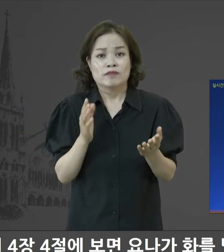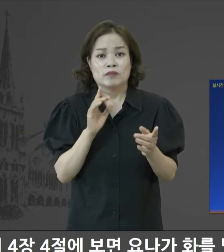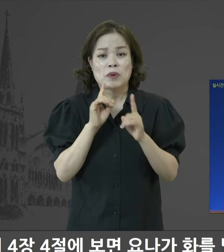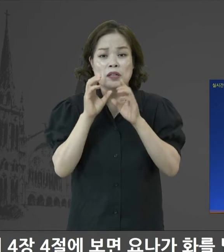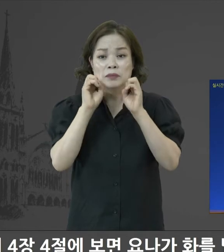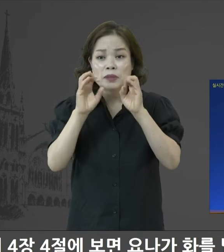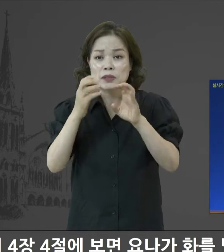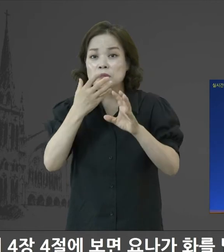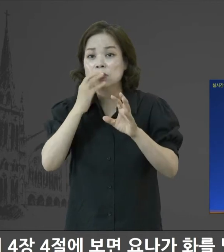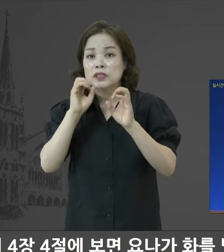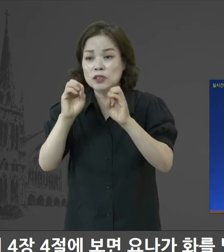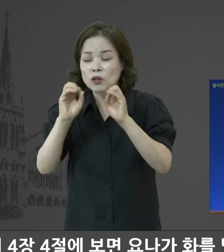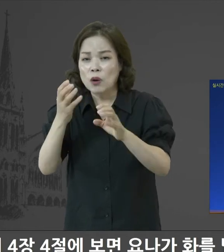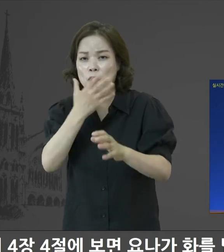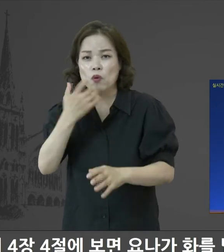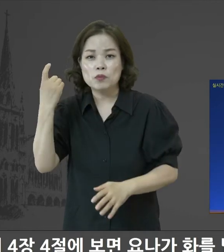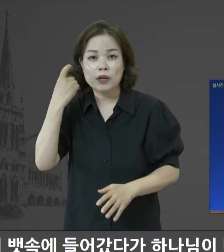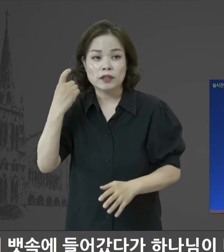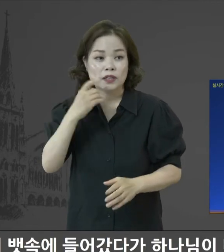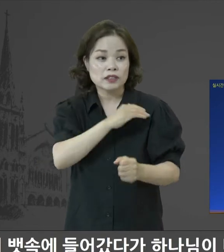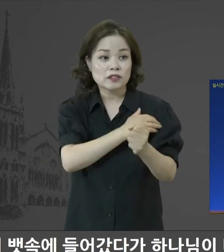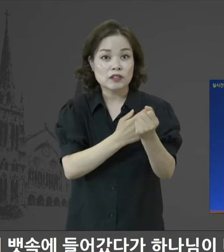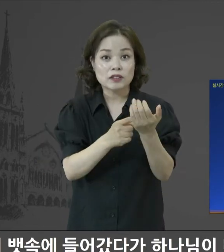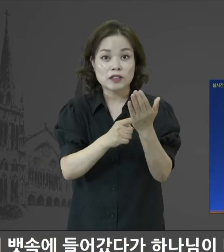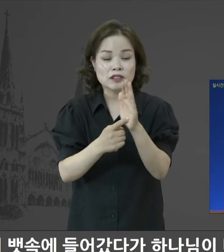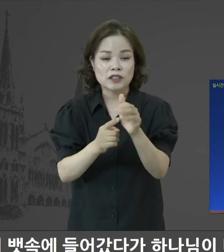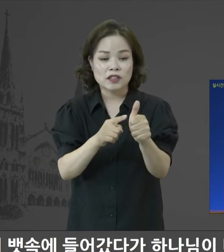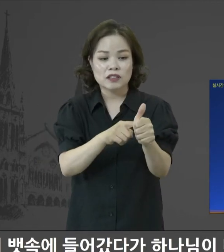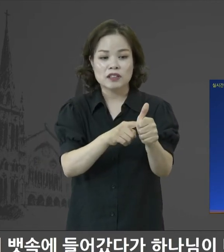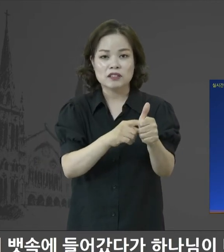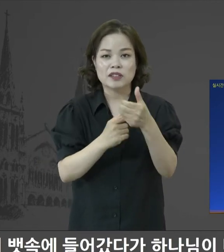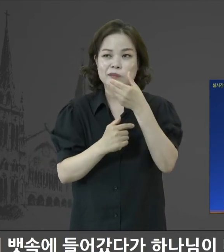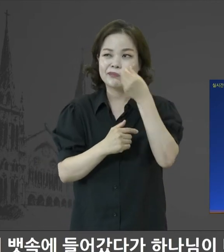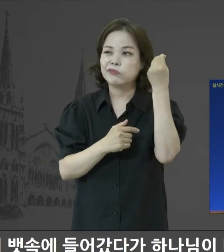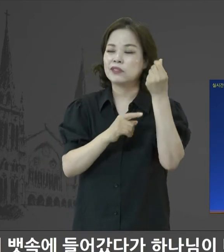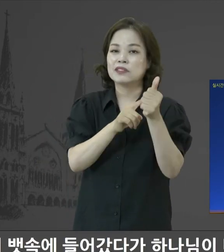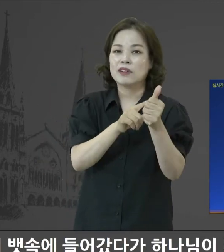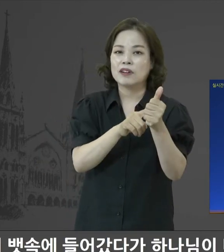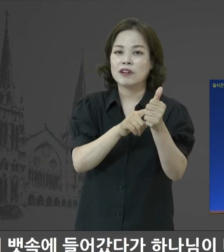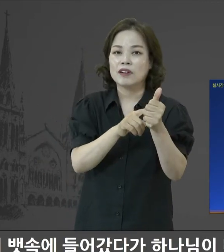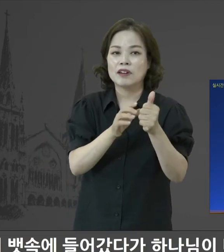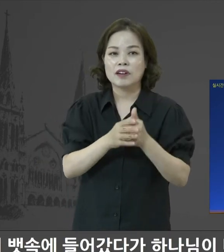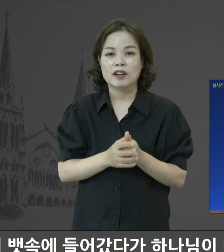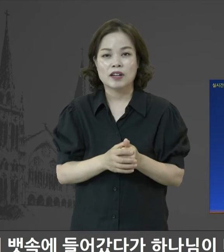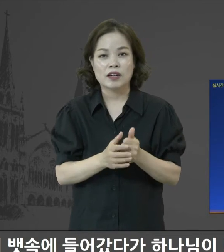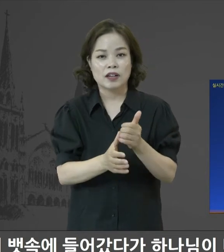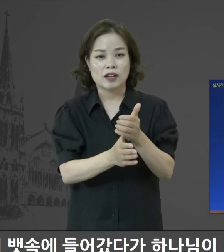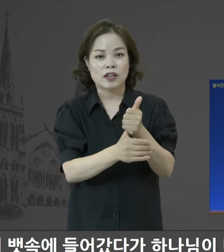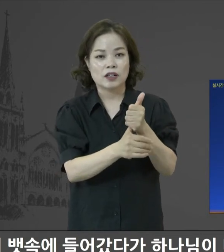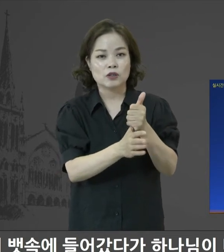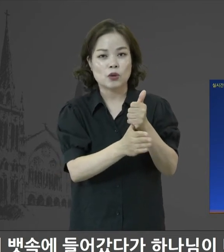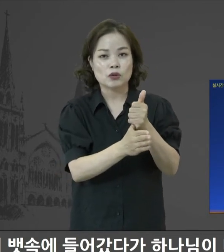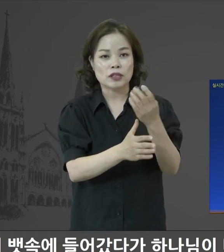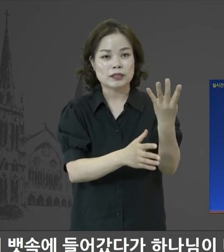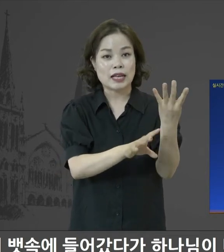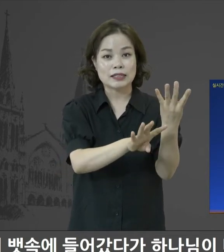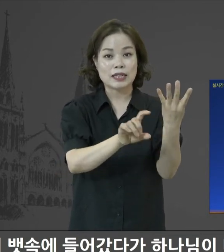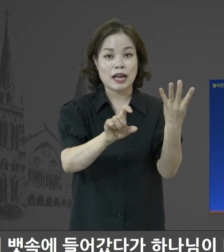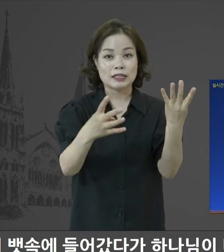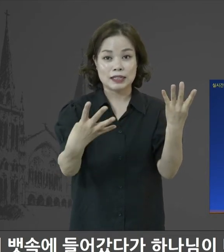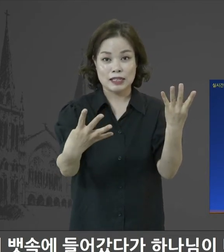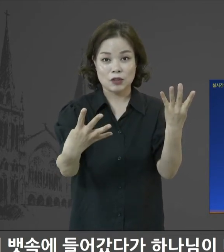이 놀라운 이 복음의 효과가 일어나니까 이 요나가 또 삐져 있어요. 근데 요나서 4장 4절에